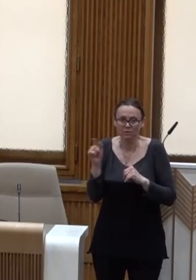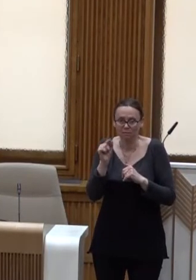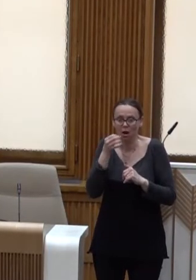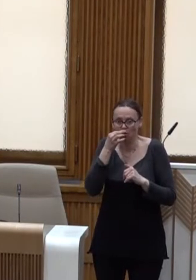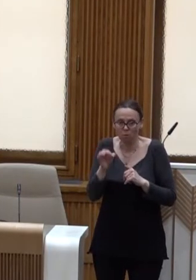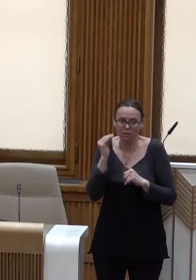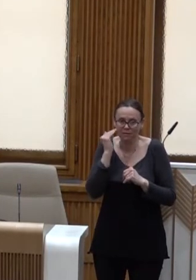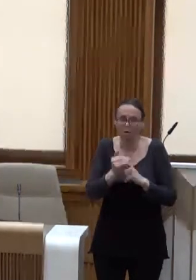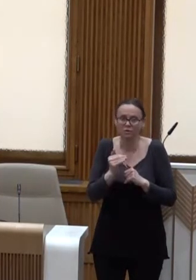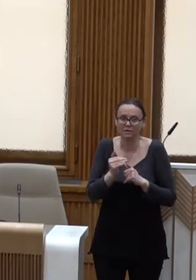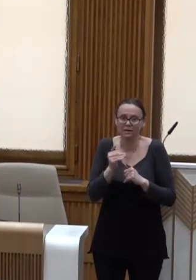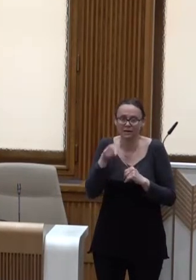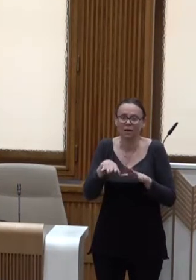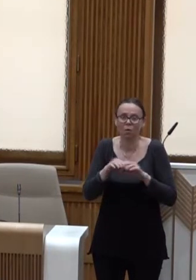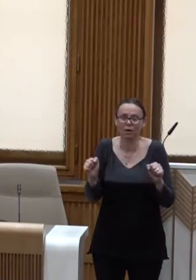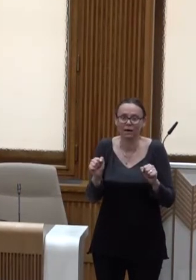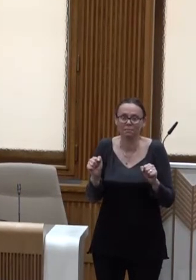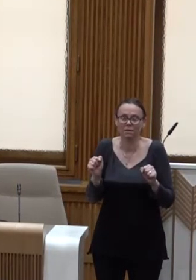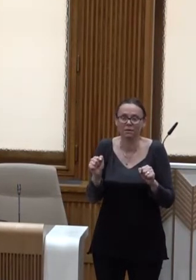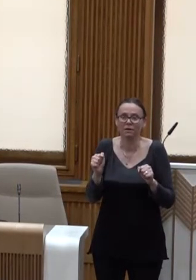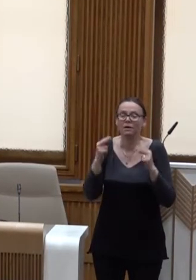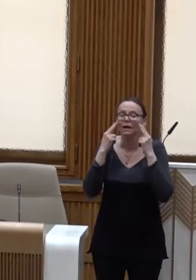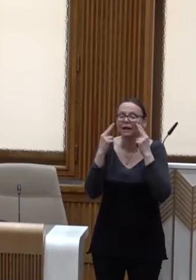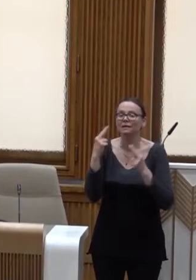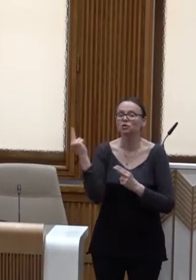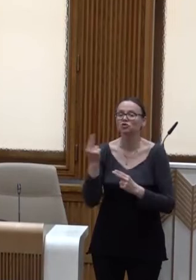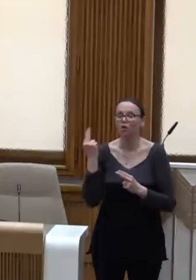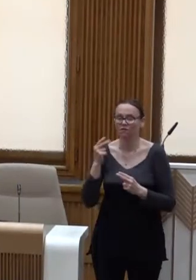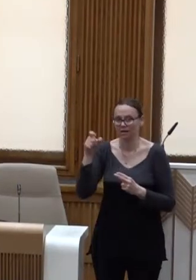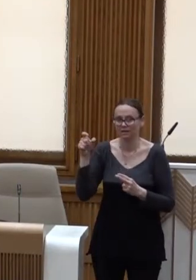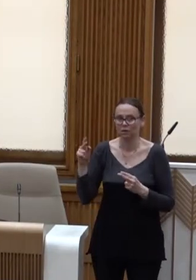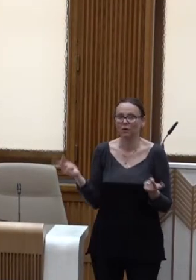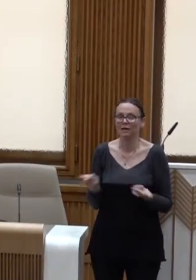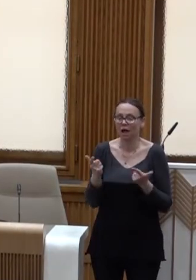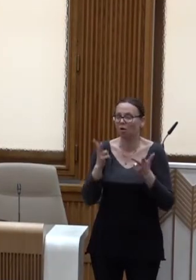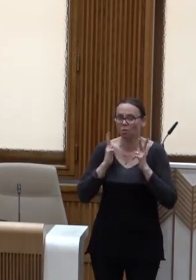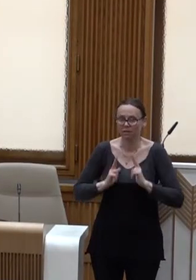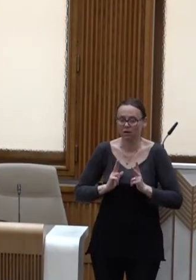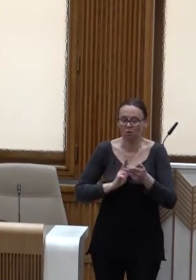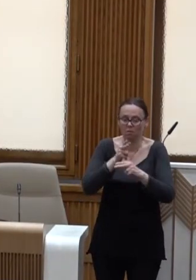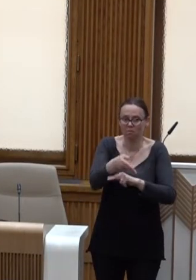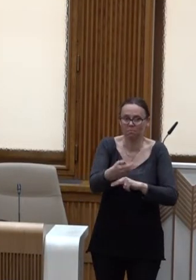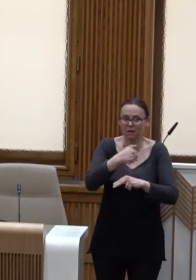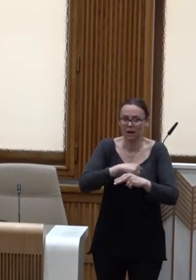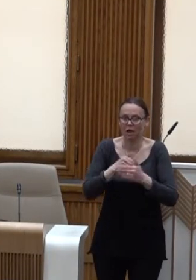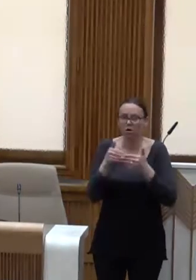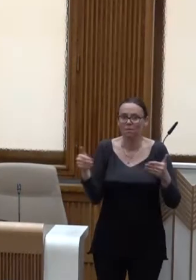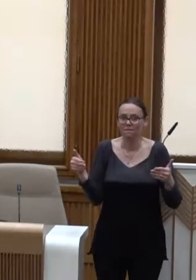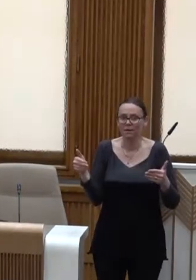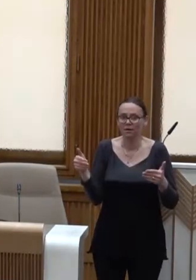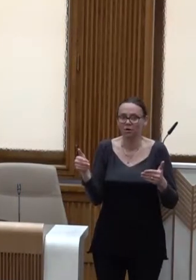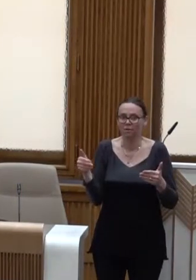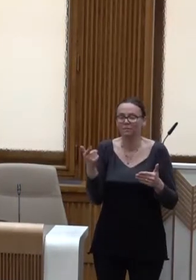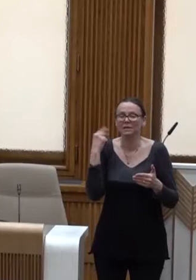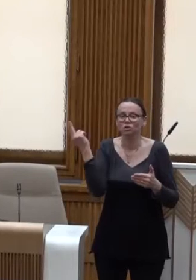bolj zaostriti ta ukrep zlasti, kar se tiče Slovencev, ki lahko mirno prehajajo mejo,